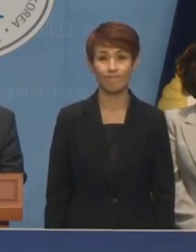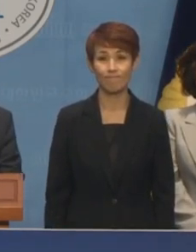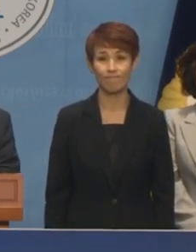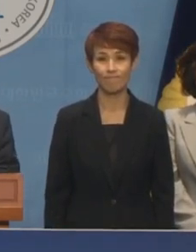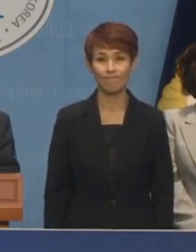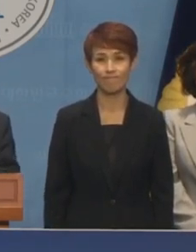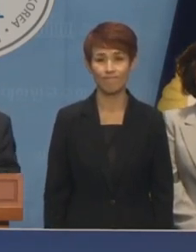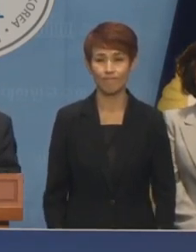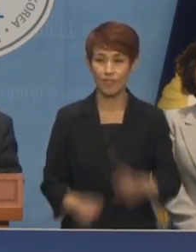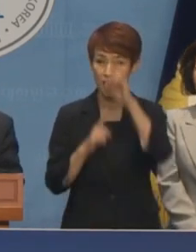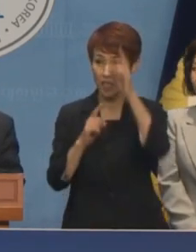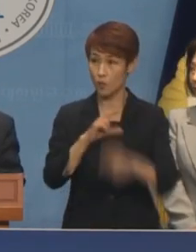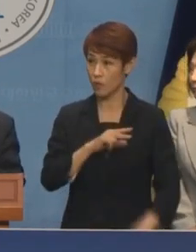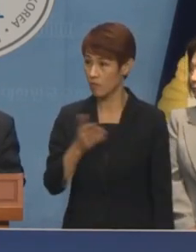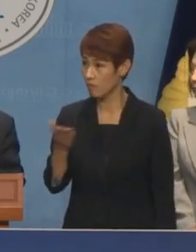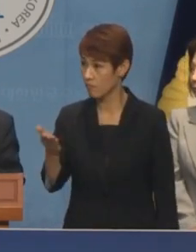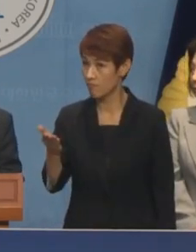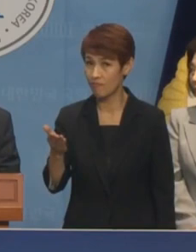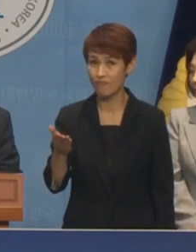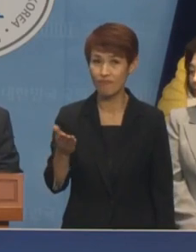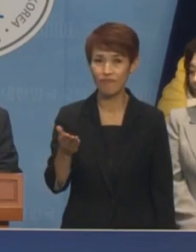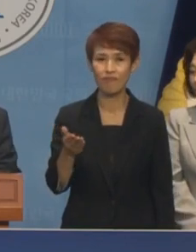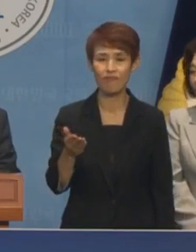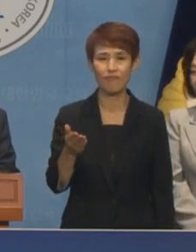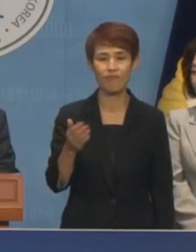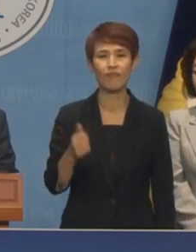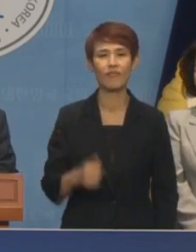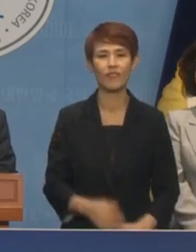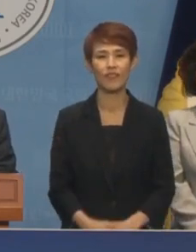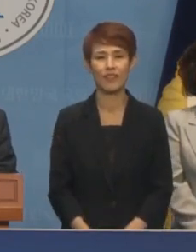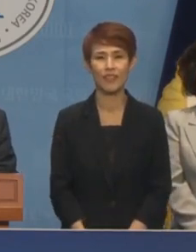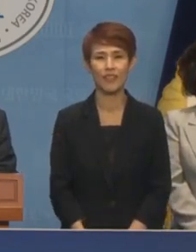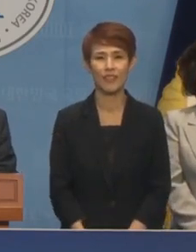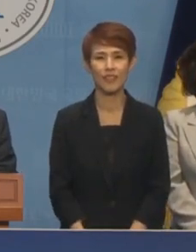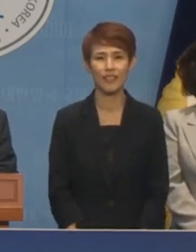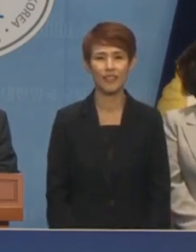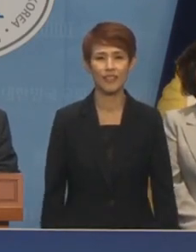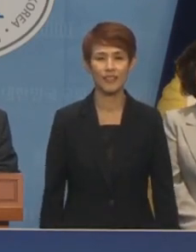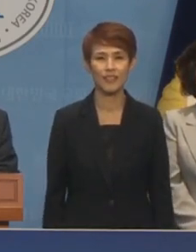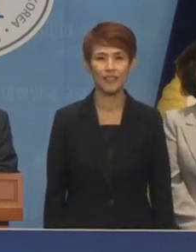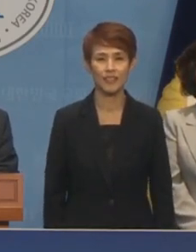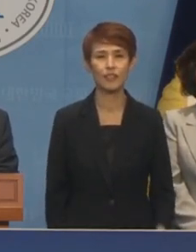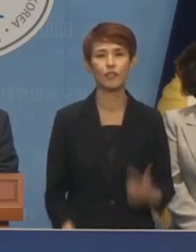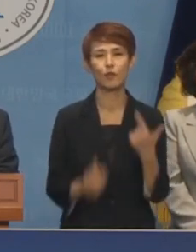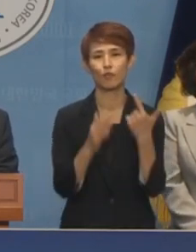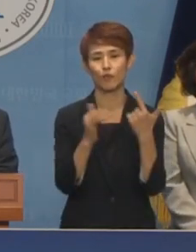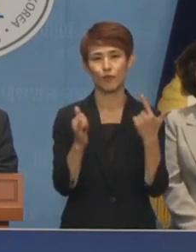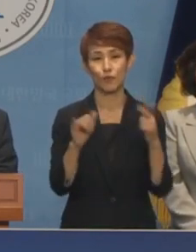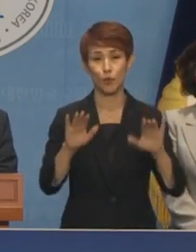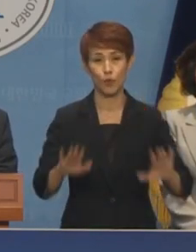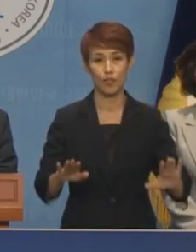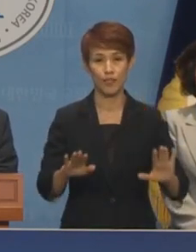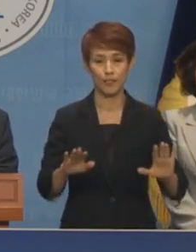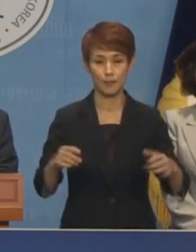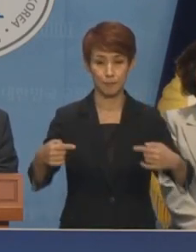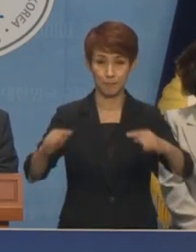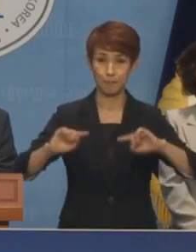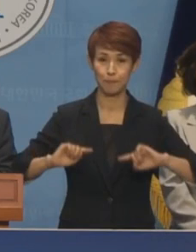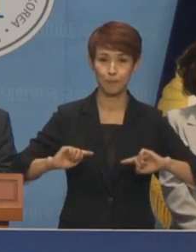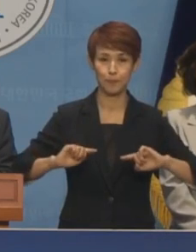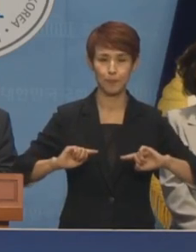우리 이용우 의원님은 환노이시죠? 네, 환노이십니다. 죄송합니다. 이상 6분이 오늘 기자회견에 참석해